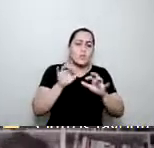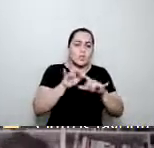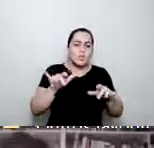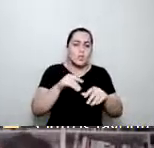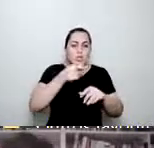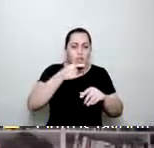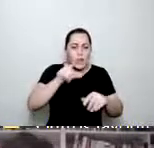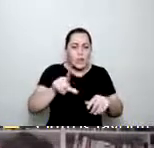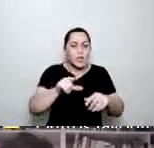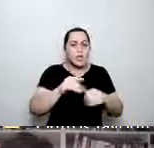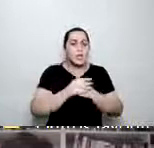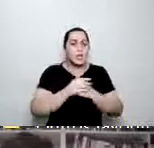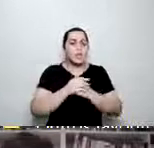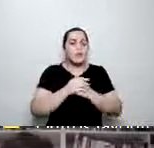língua